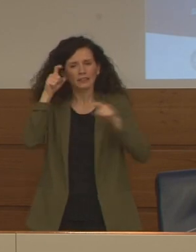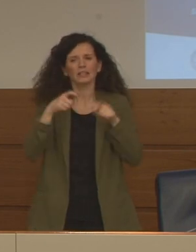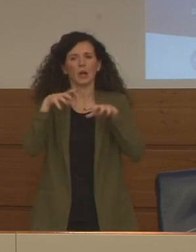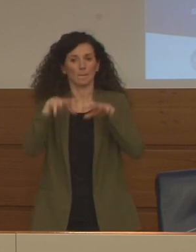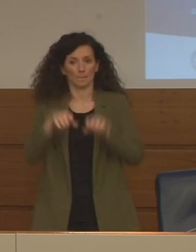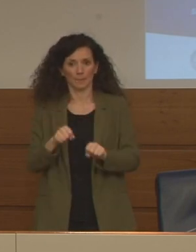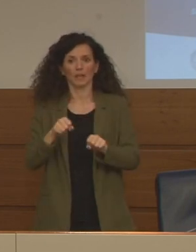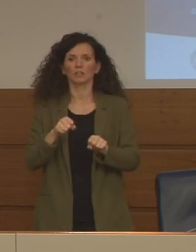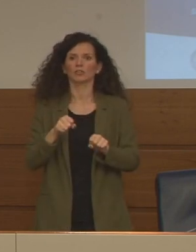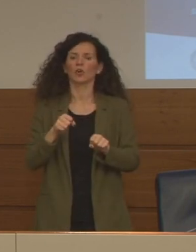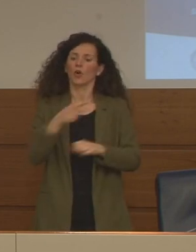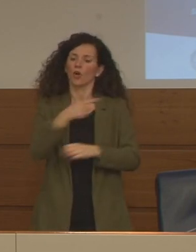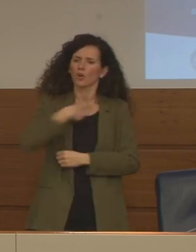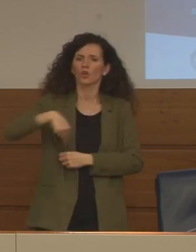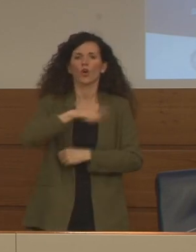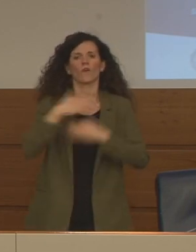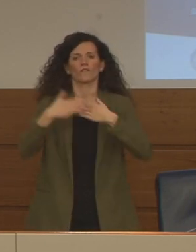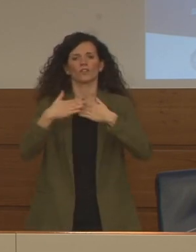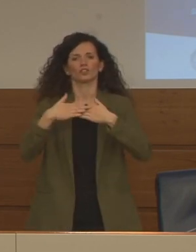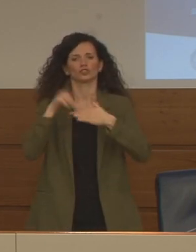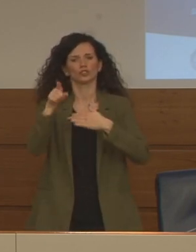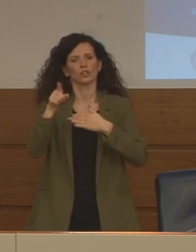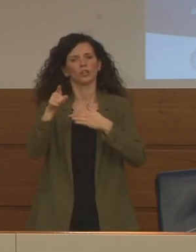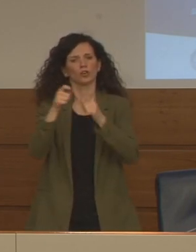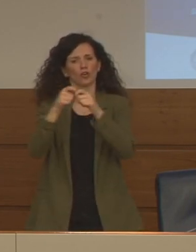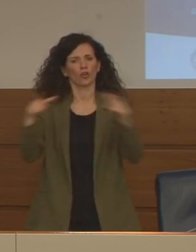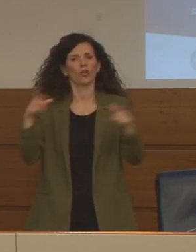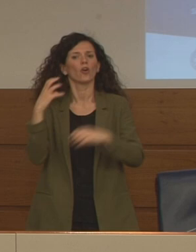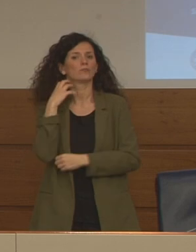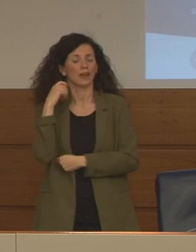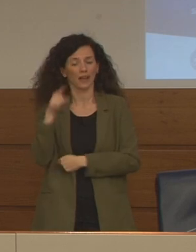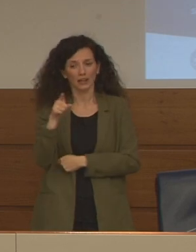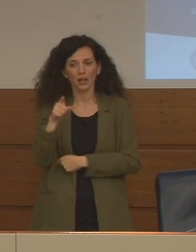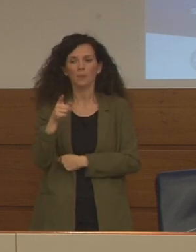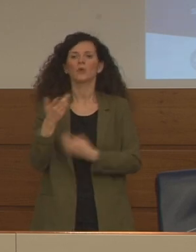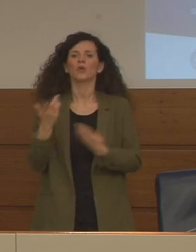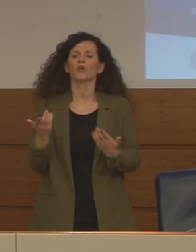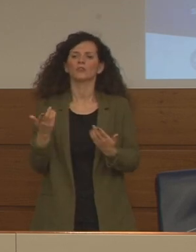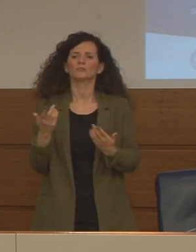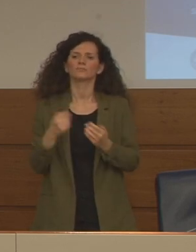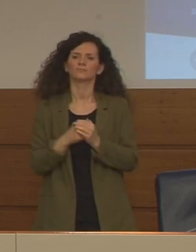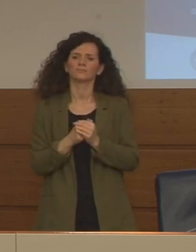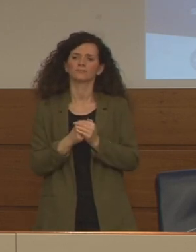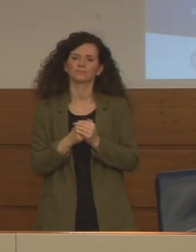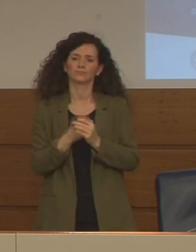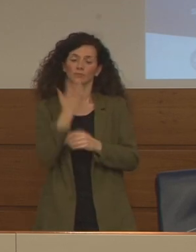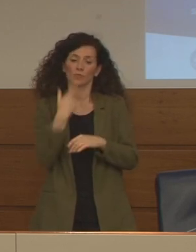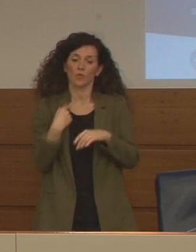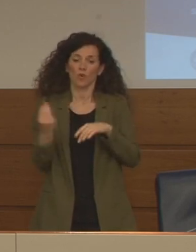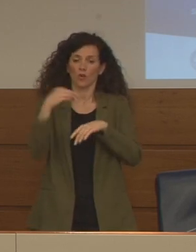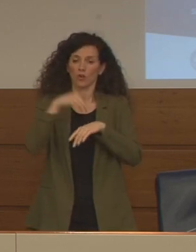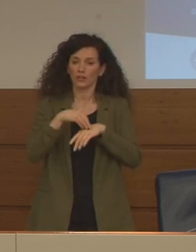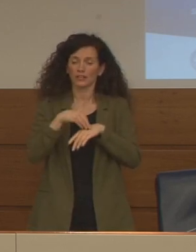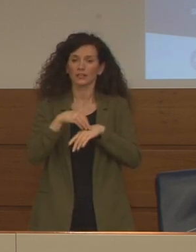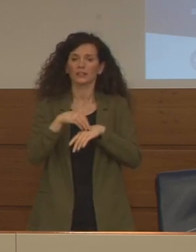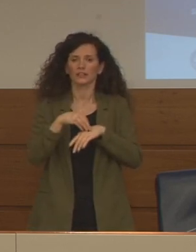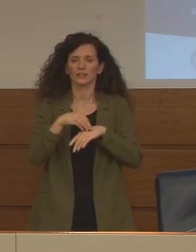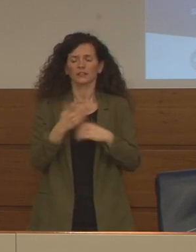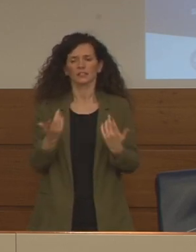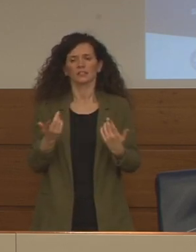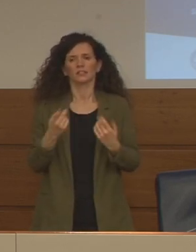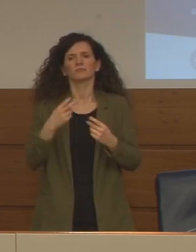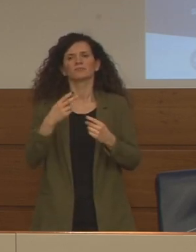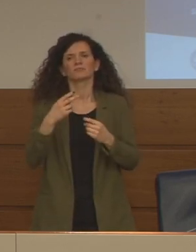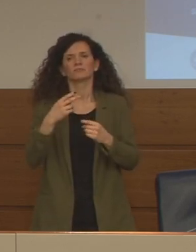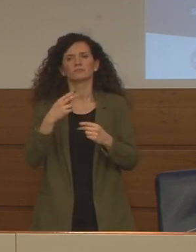gli siamo tutti quanti vicino e voglio anche da ultimo ricordare che è necessario adottare